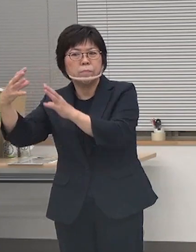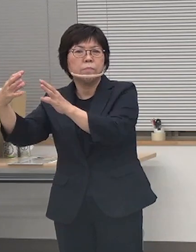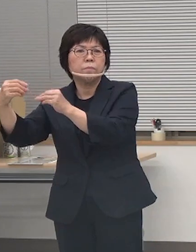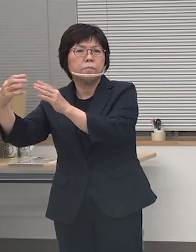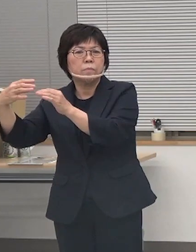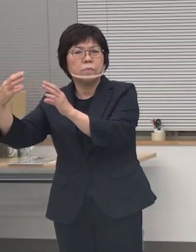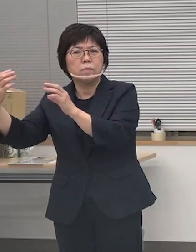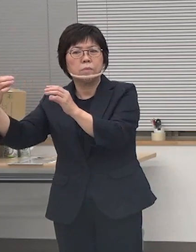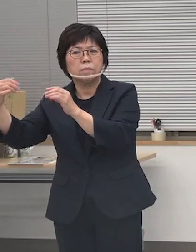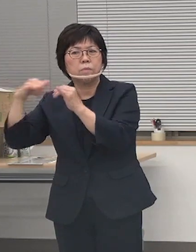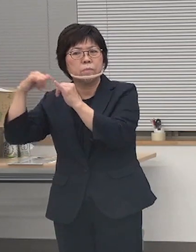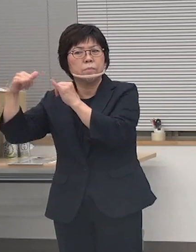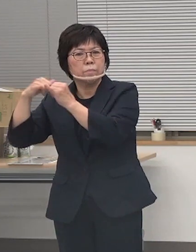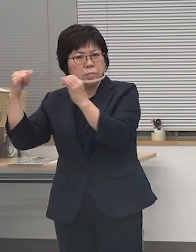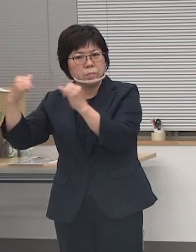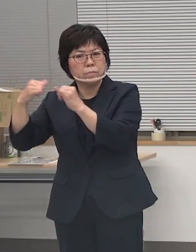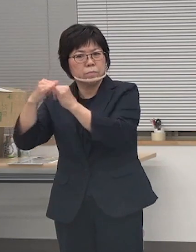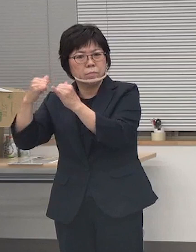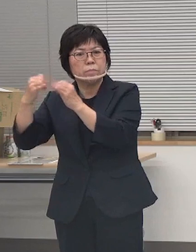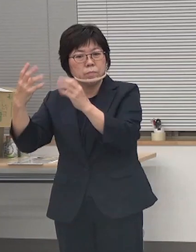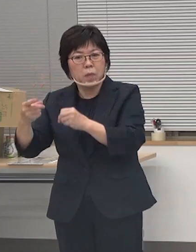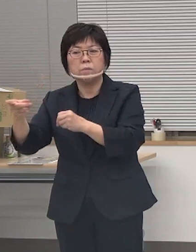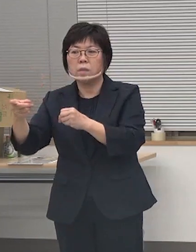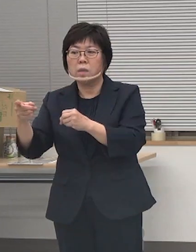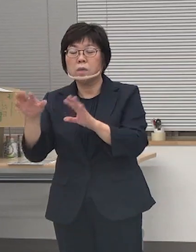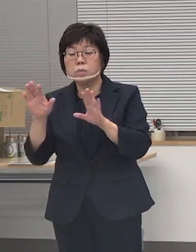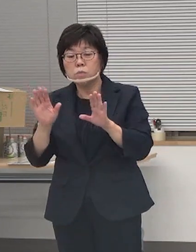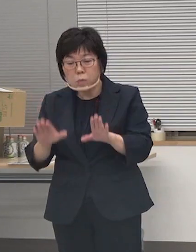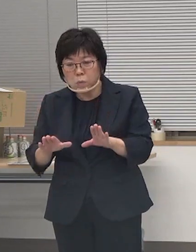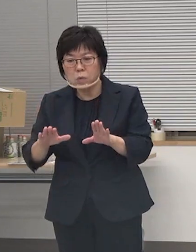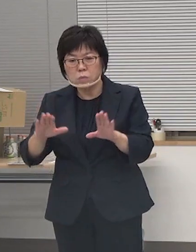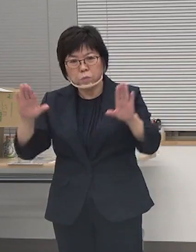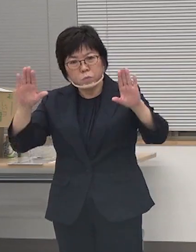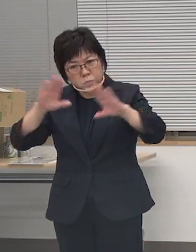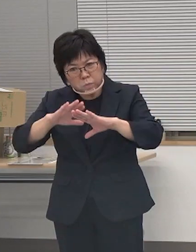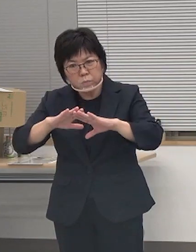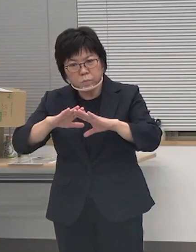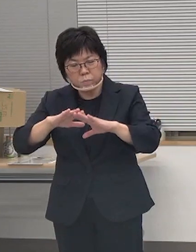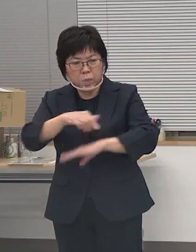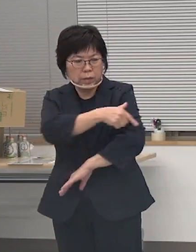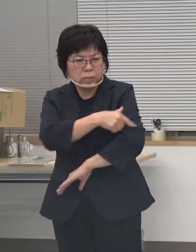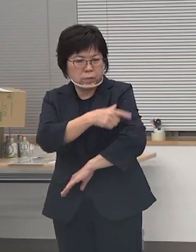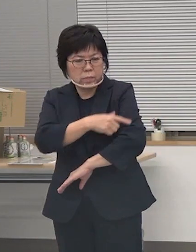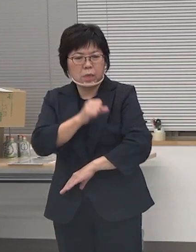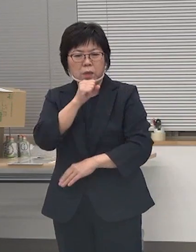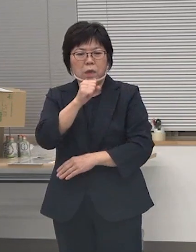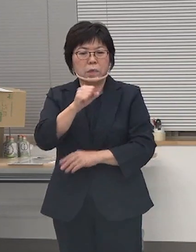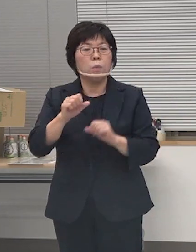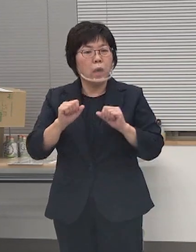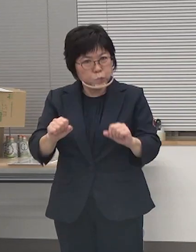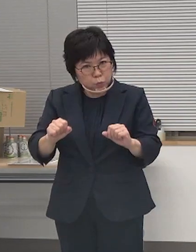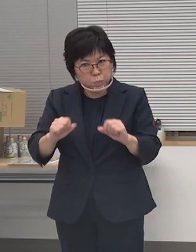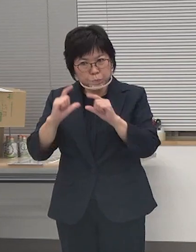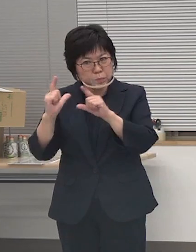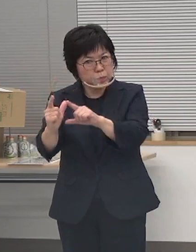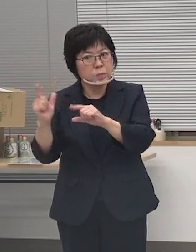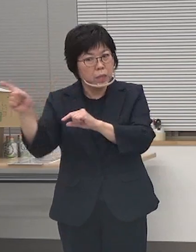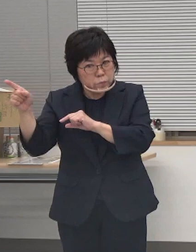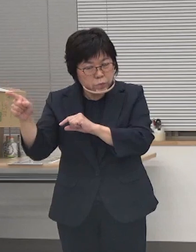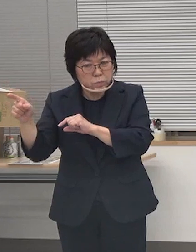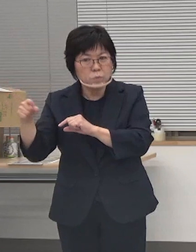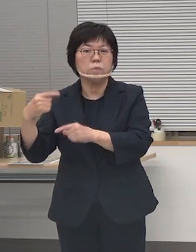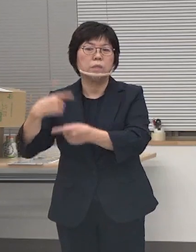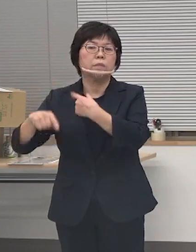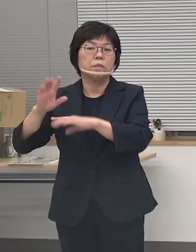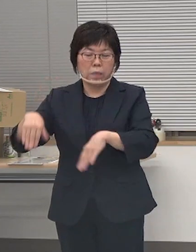からは今日は記者会見をすると、当日今日ですけれども記者会見をするけれども、そこで夜の街に対